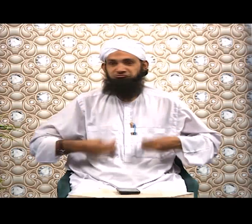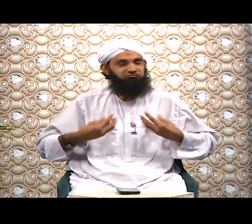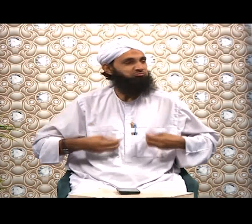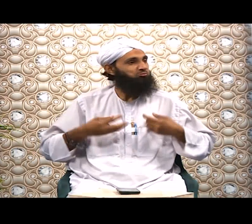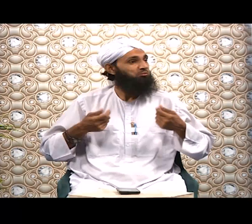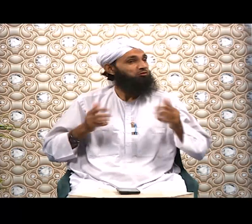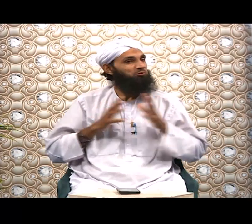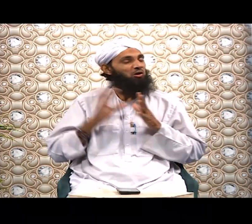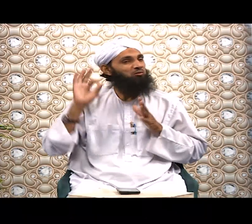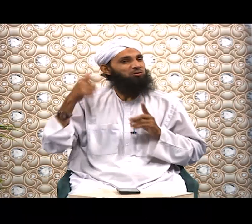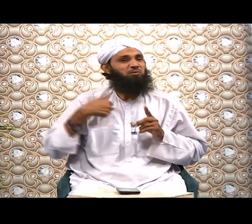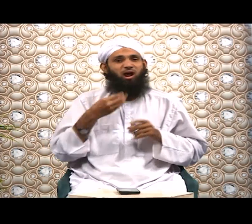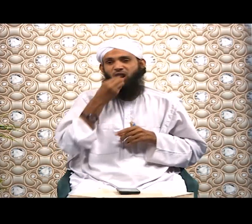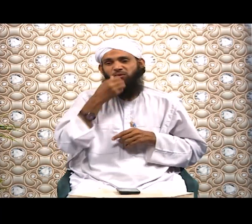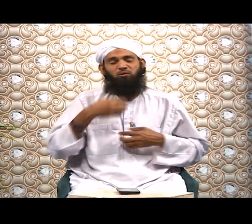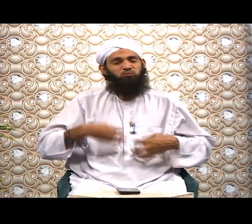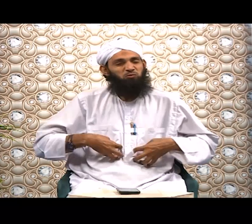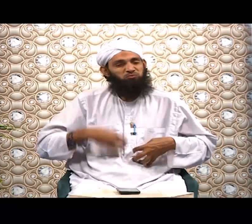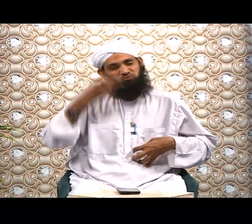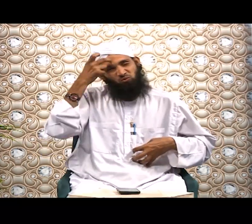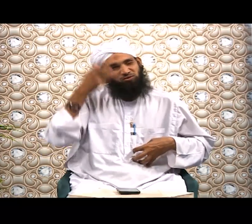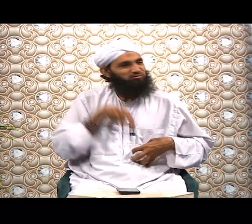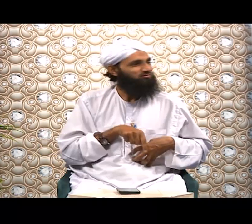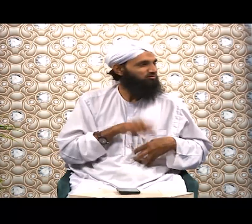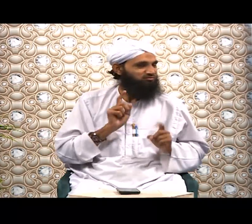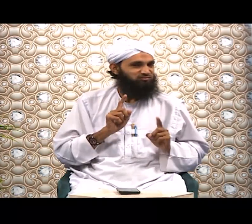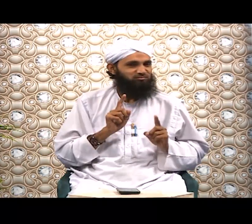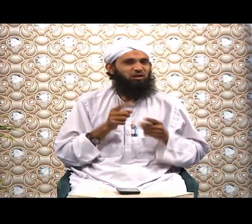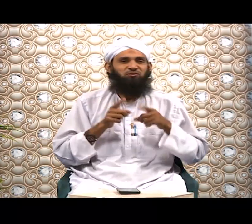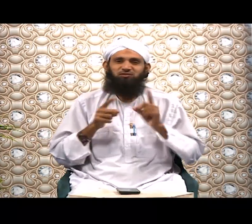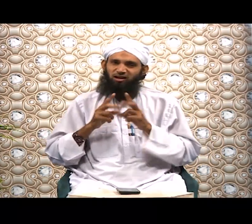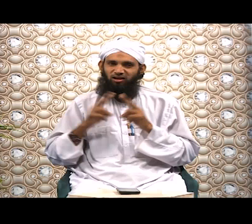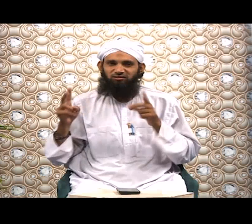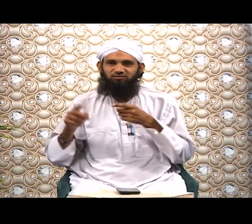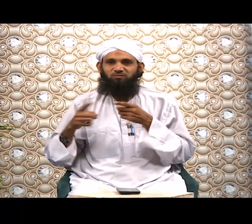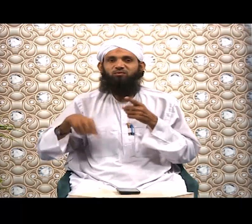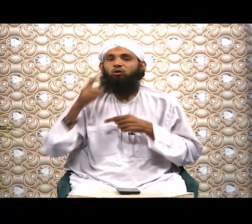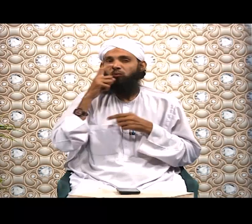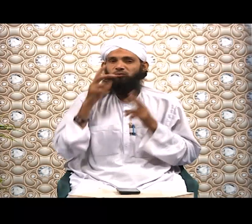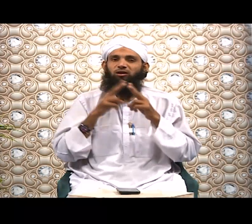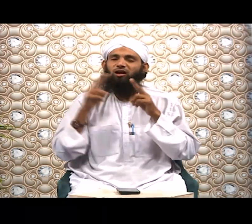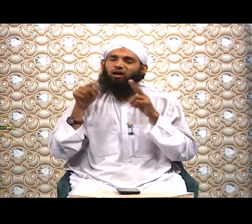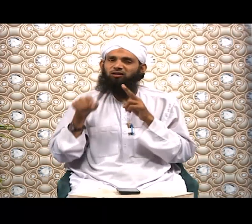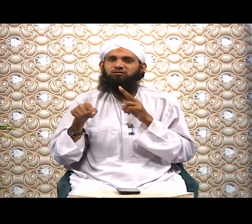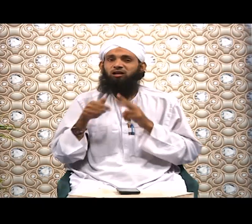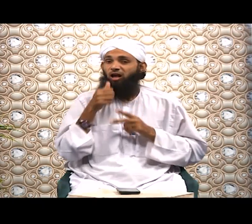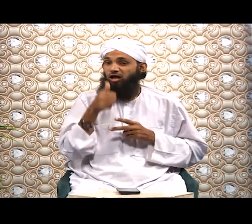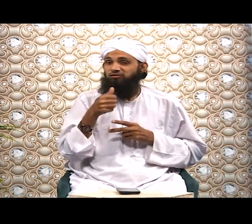اور میں یہاں فاقوں سے مر رہی ہوں، وغیرہ وغیرہ۔ اسی طرح بعض کی عادت ہوتی ہے کہ انہیں اچھا اور عمدہ کھلاتے پلاتے